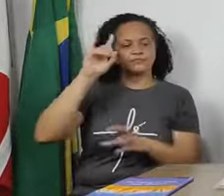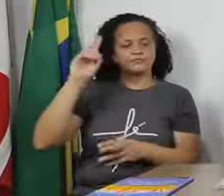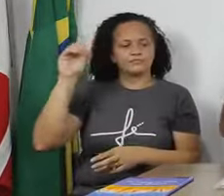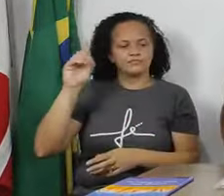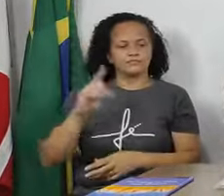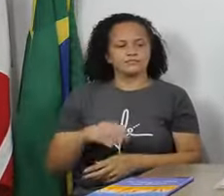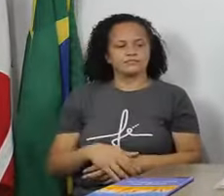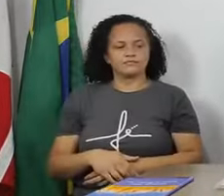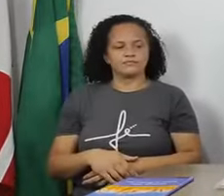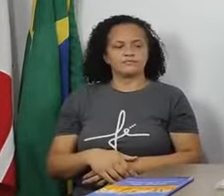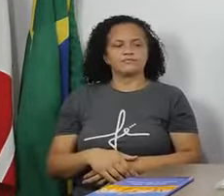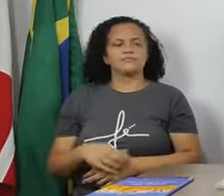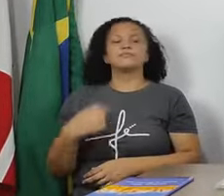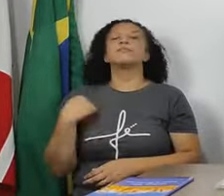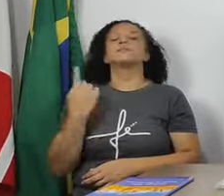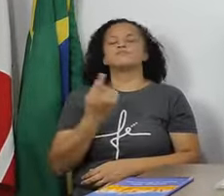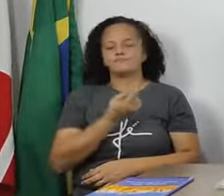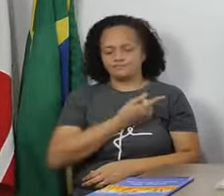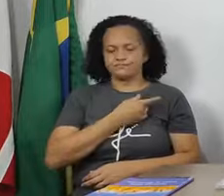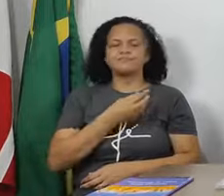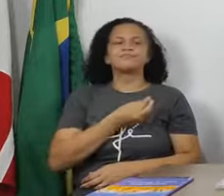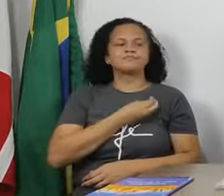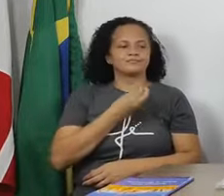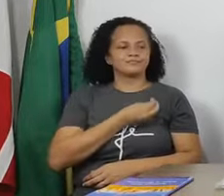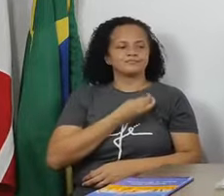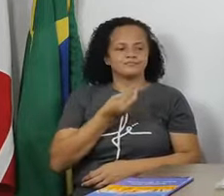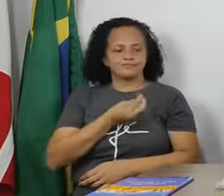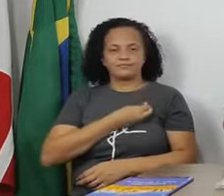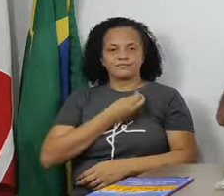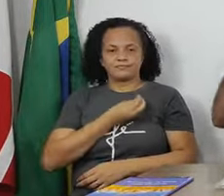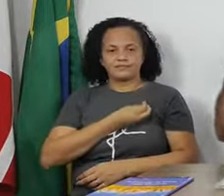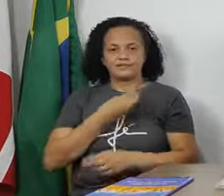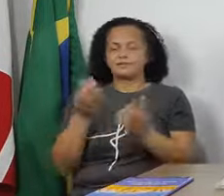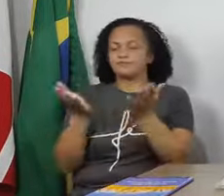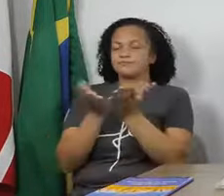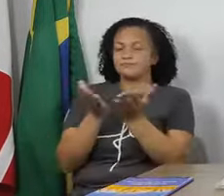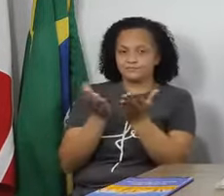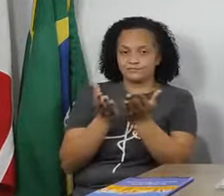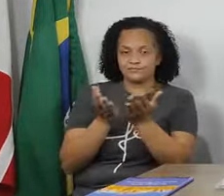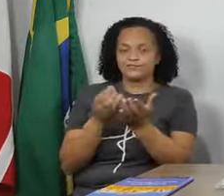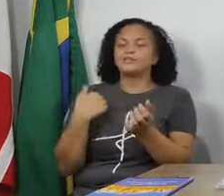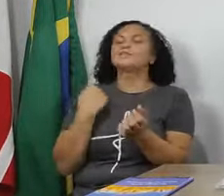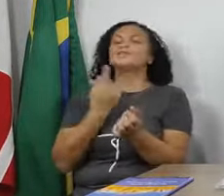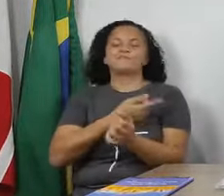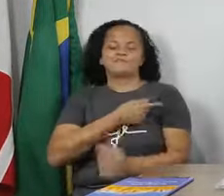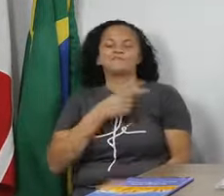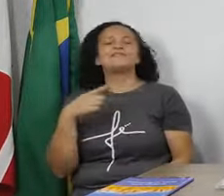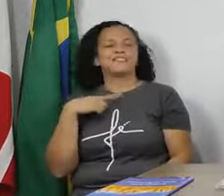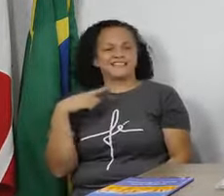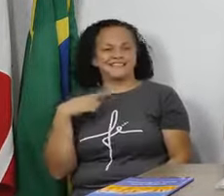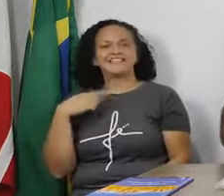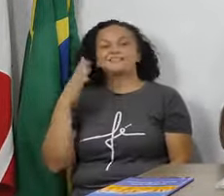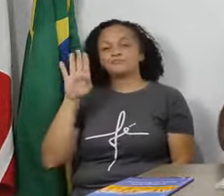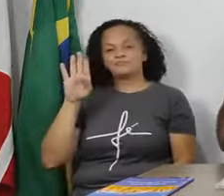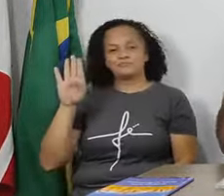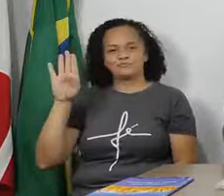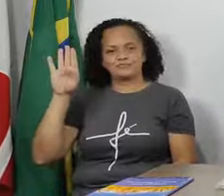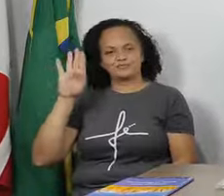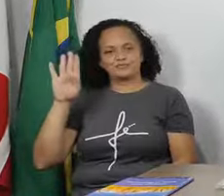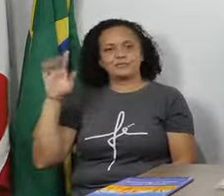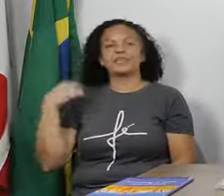Nós vivemos a vida cristã, nós desfrutamos das promessas, nós